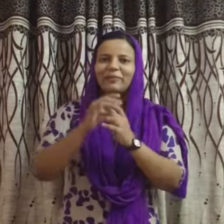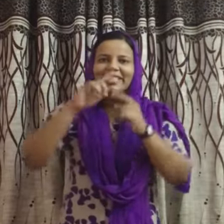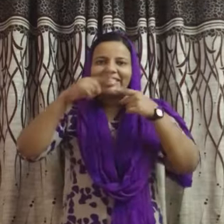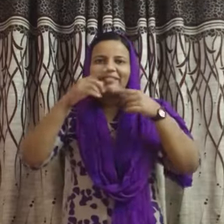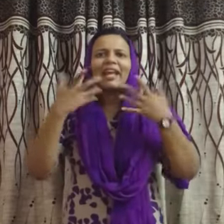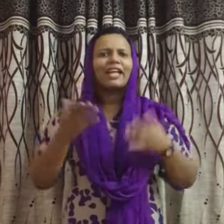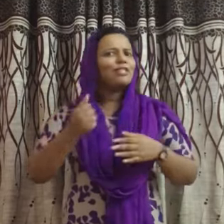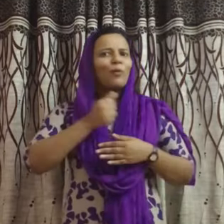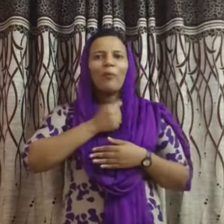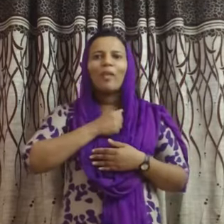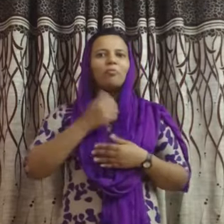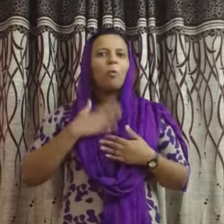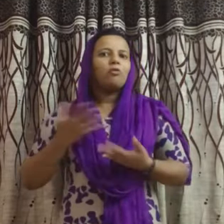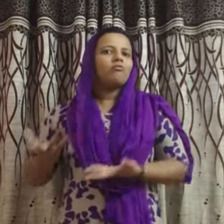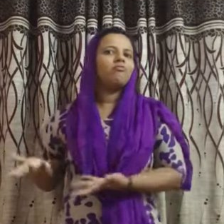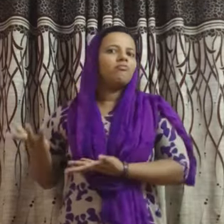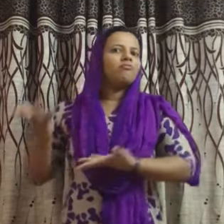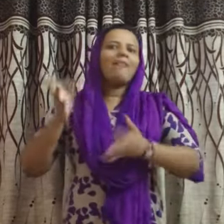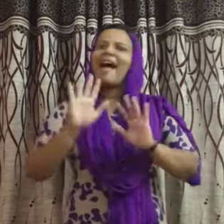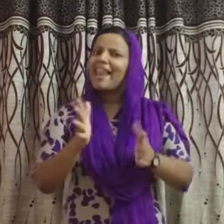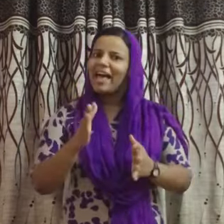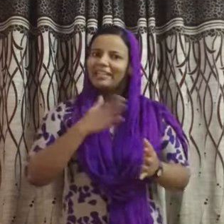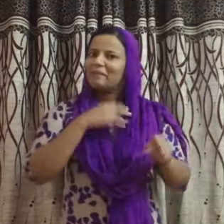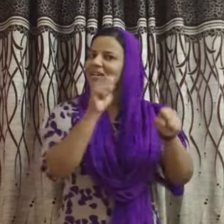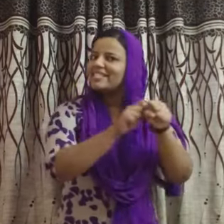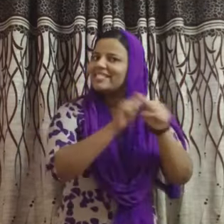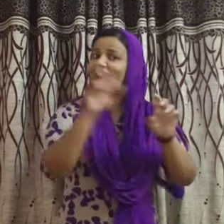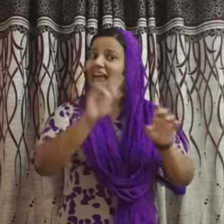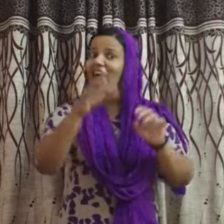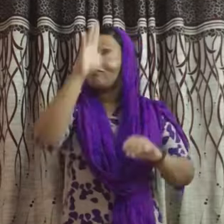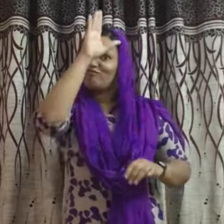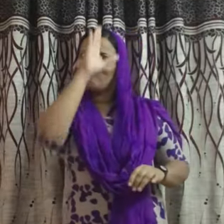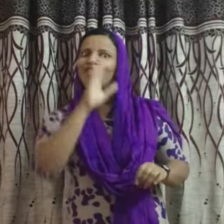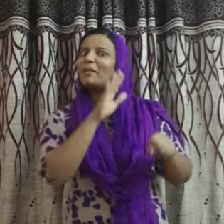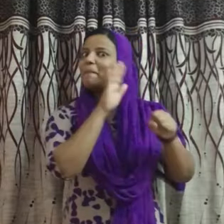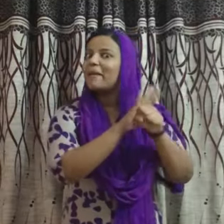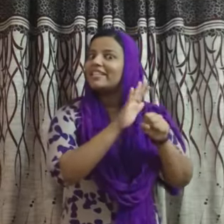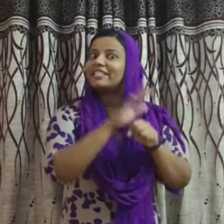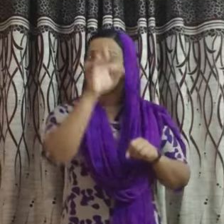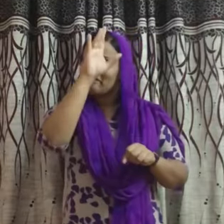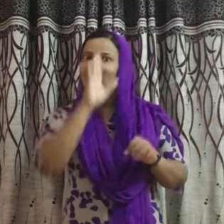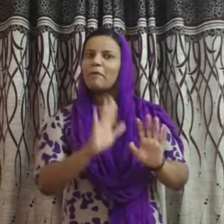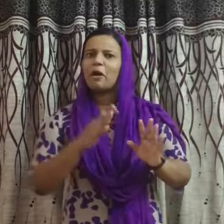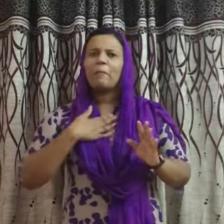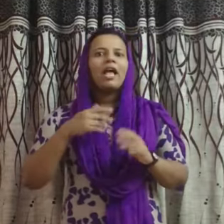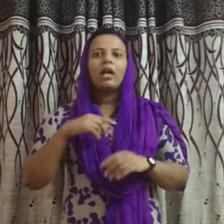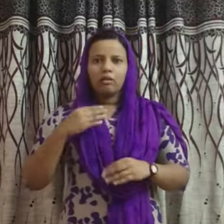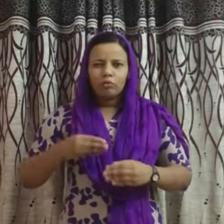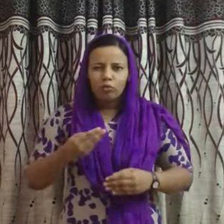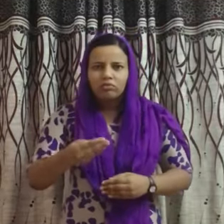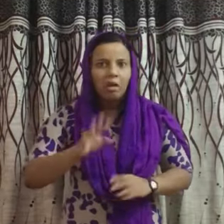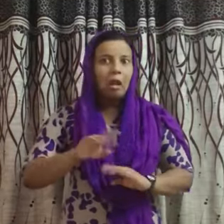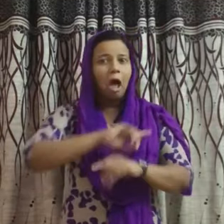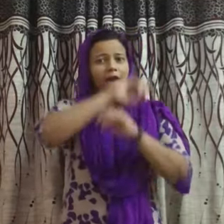നമ്മളല്ല നമ്മളെ ചുമക്കുന്നത്, നമ്മളെ വിളിച്ചവൻ, നിർമ്മിച്ചവൻ, അവനാണ് നമ്മളെ ചുമന്നുകൊണ്ട് പോകുന്നത്. എവിടം വരെ? അന്ത്യം വരെ നമ്മളെ ചുമക്കുന്ന